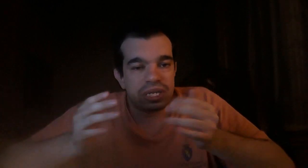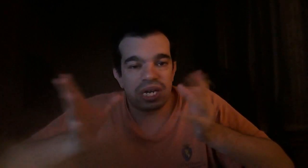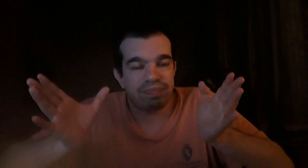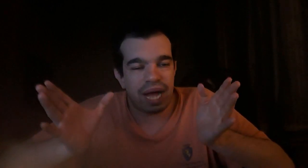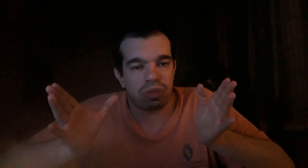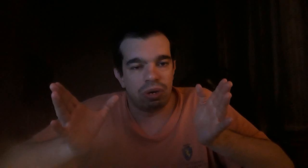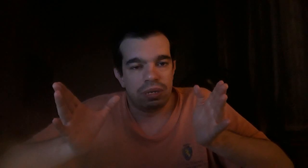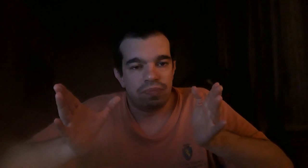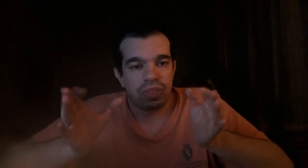Se ne sbattono.